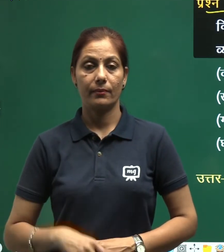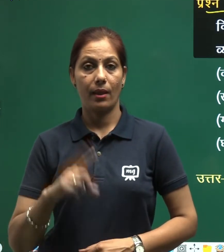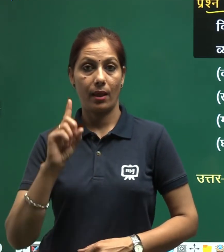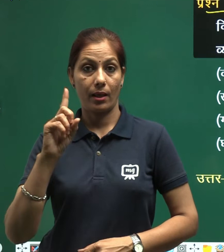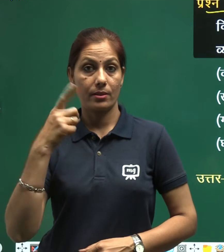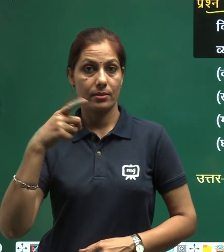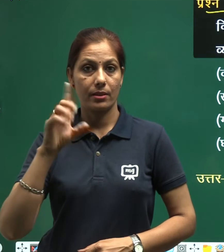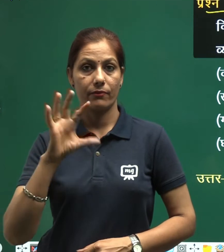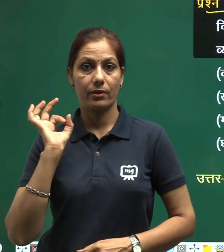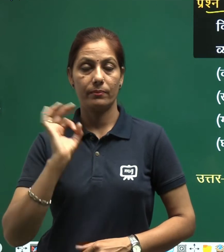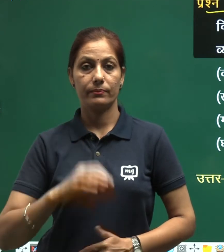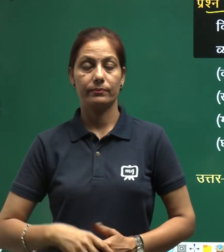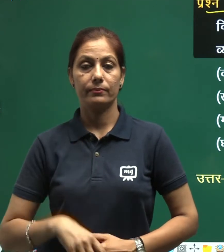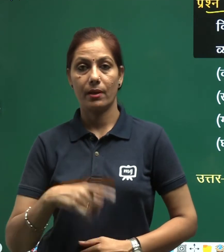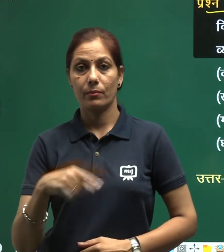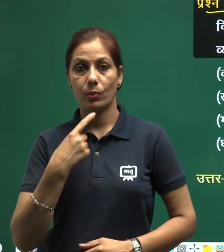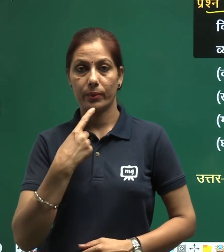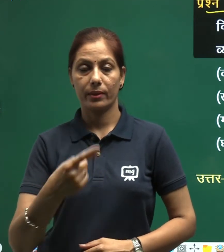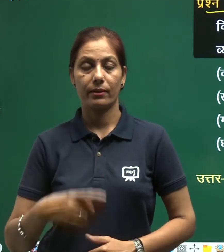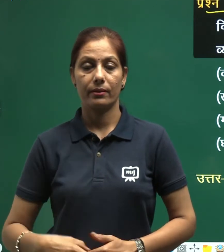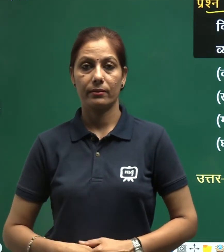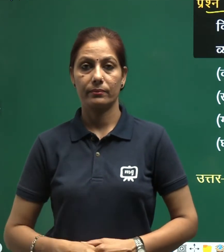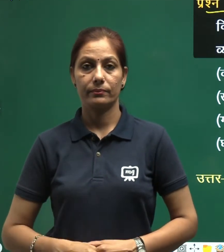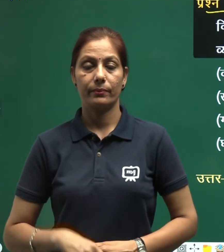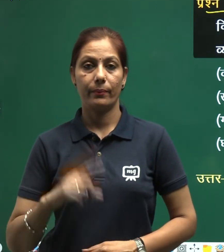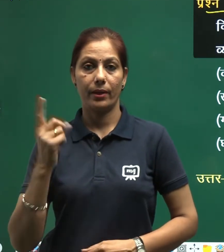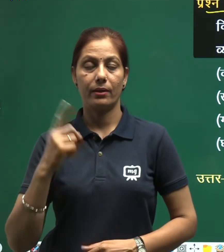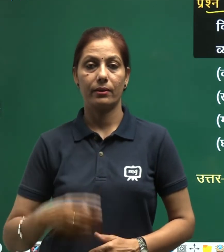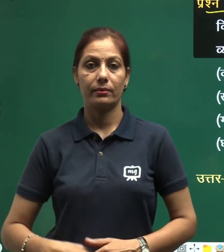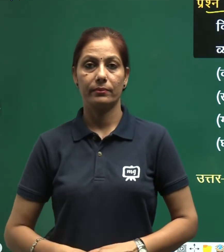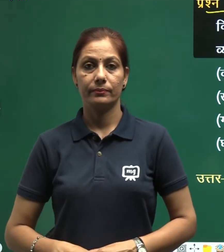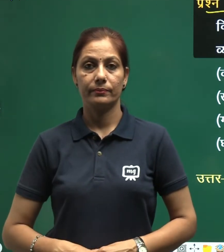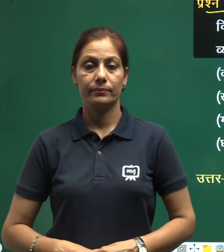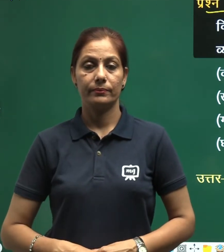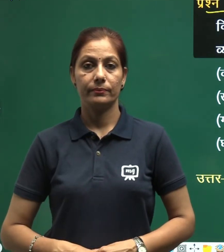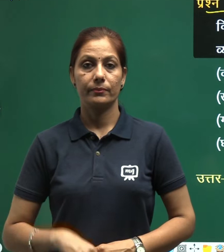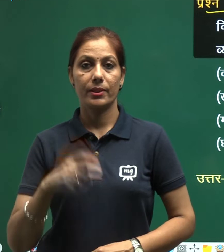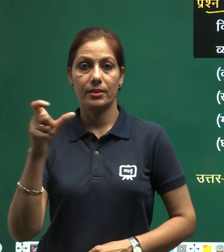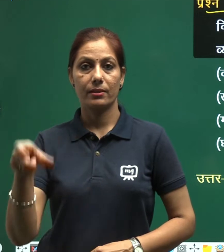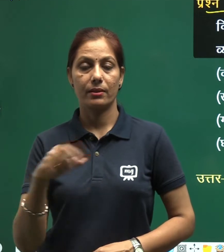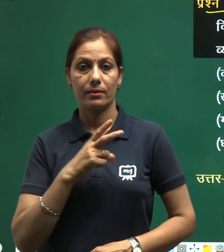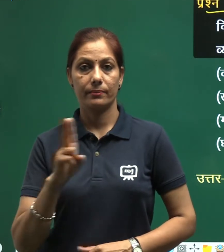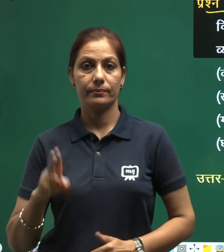सही विकल्प आपको बताना है। पहला, लॉर्ड कर्जन।